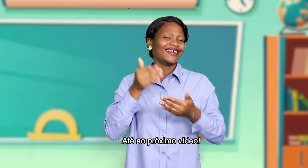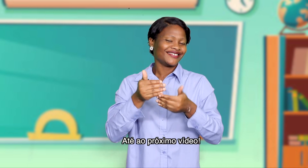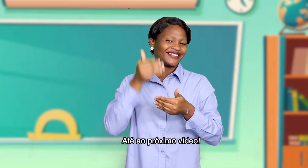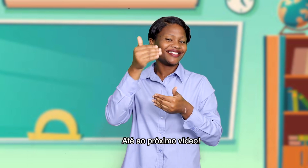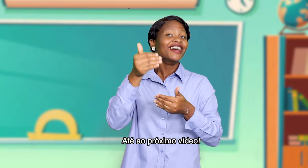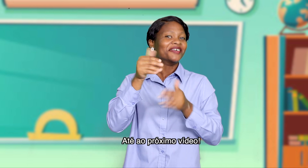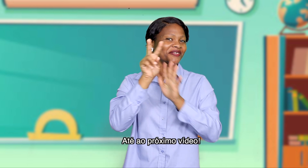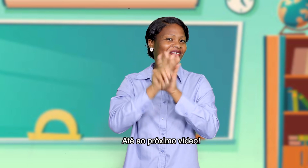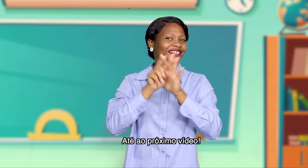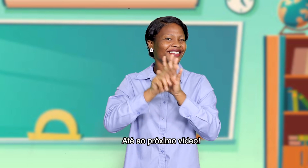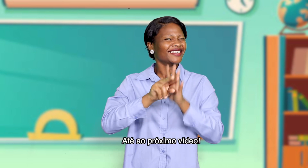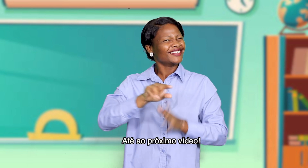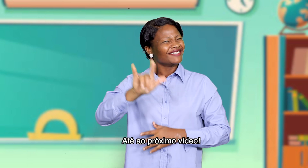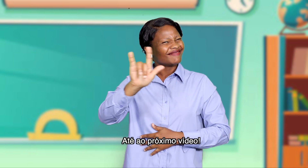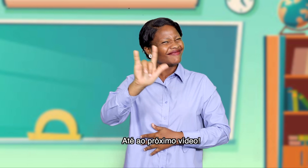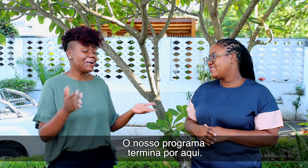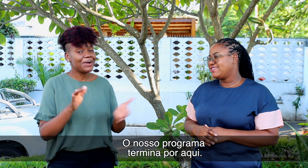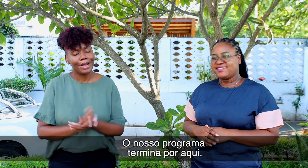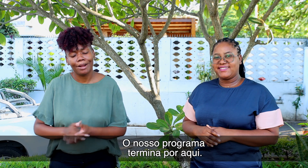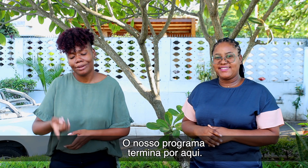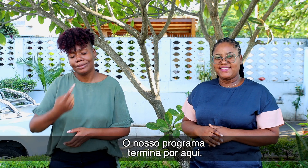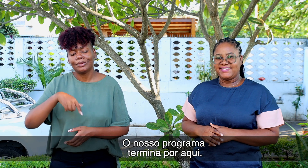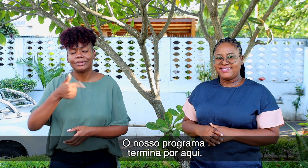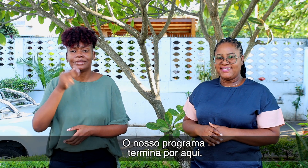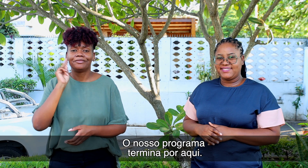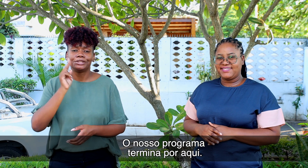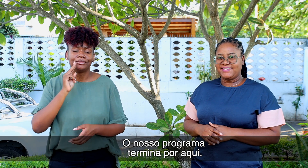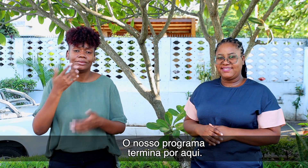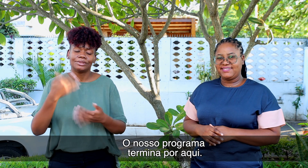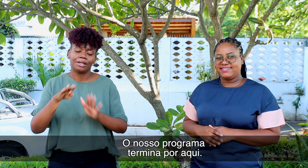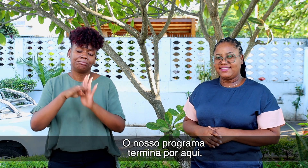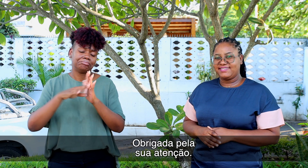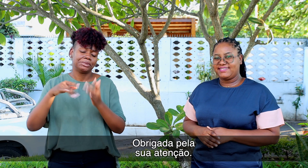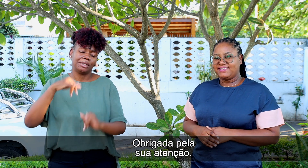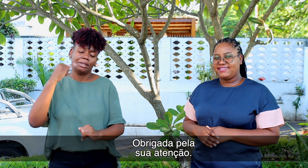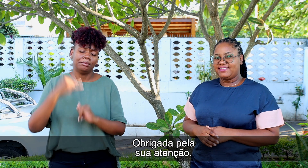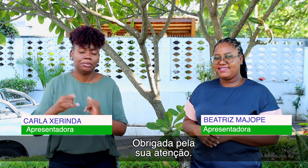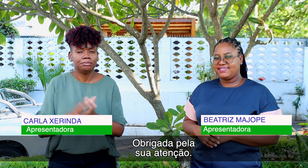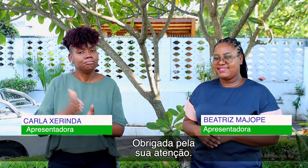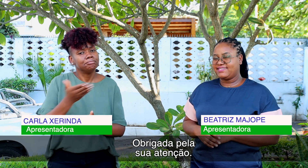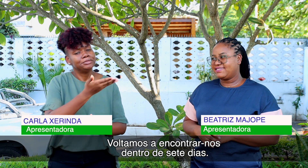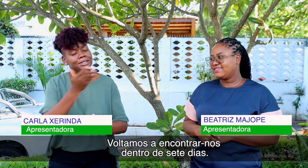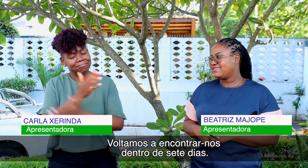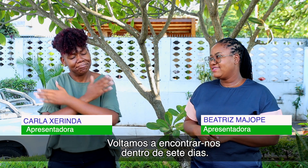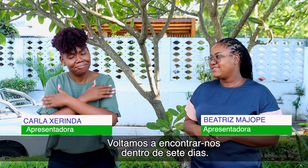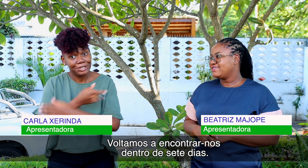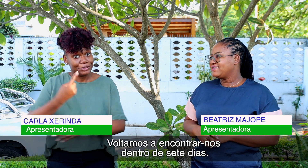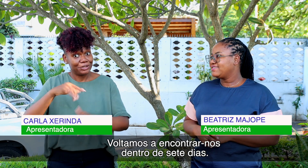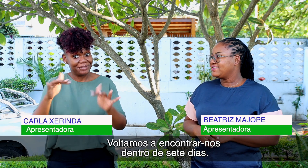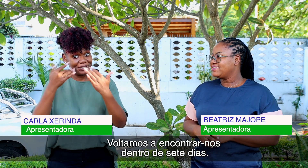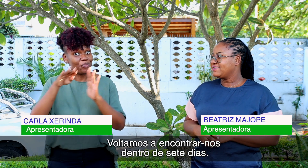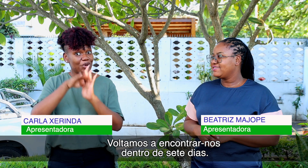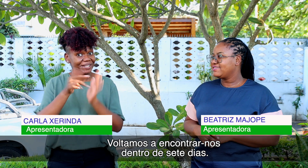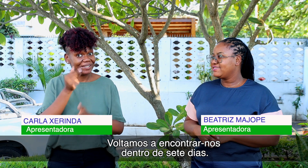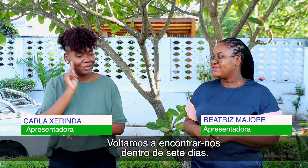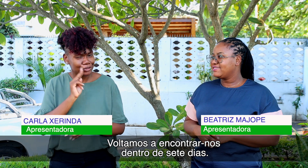Até ao próximo vídeo. O nosso programa termina por aqui. Obrigada pela sua atenção. Voltamos a encontrar-nos